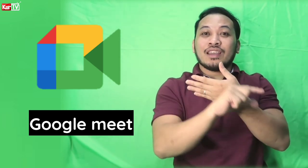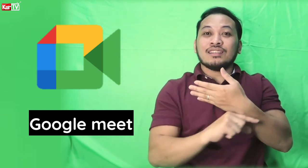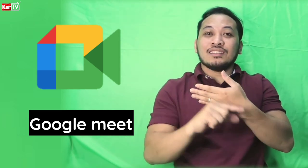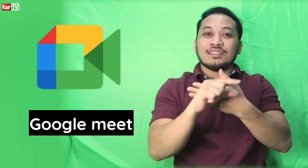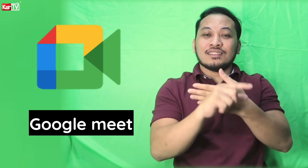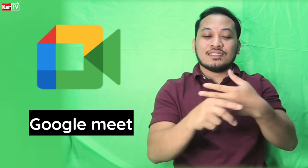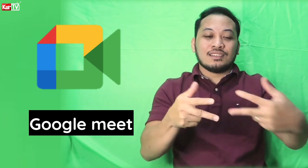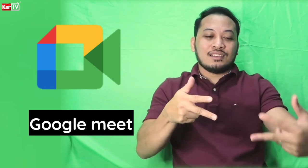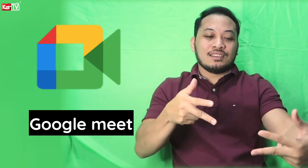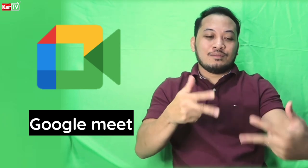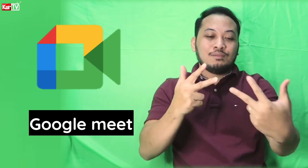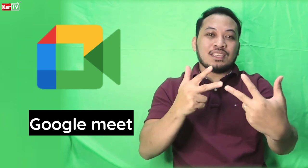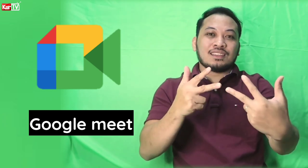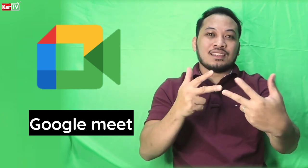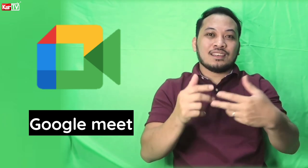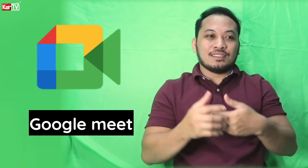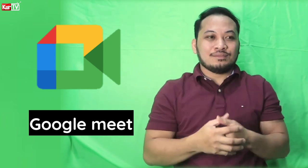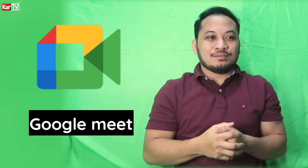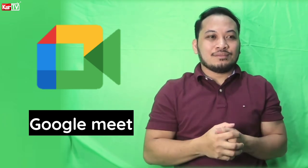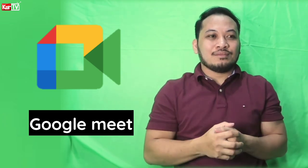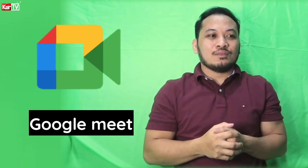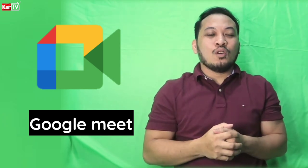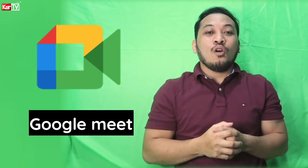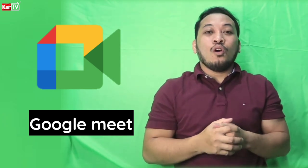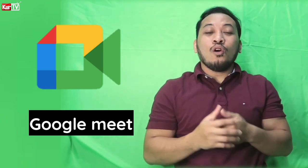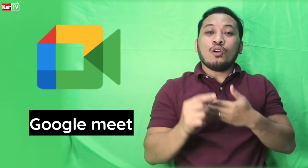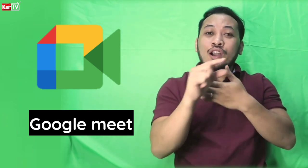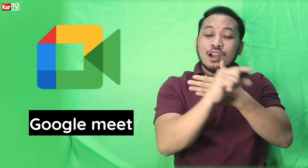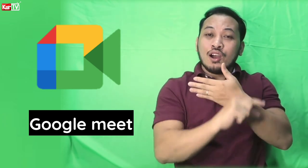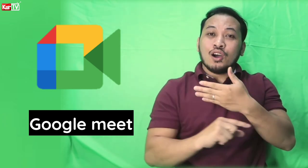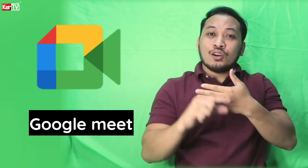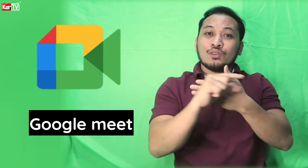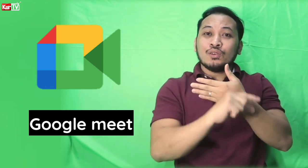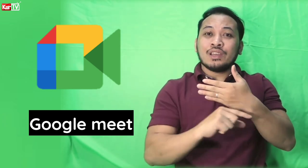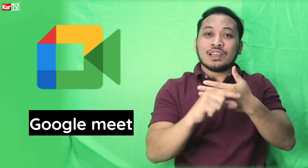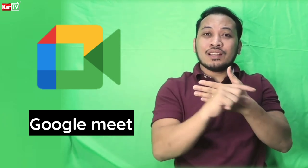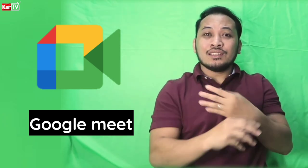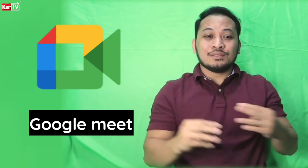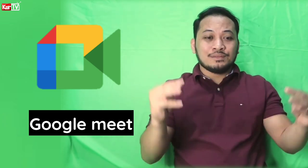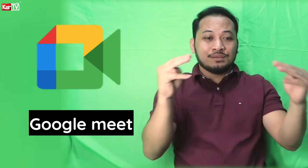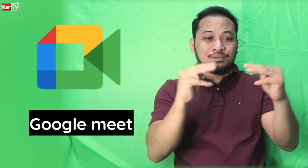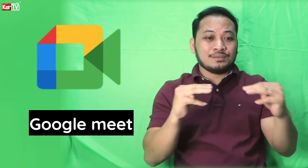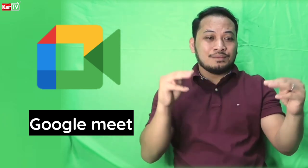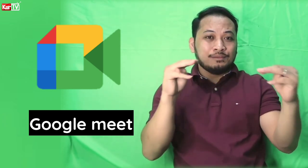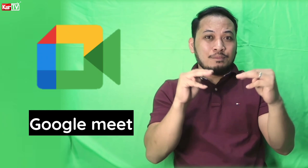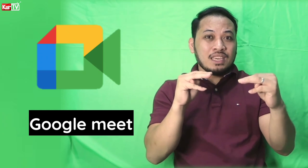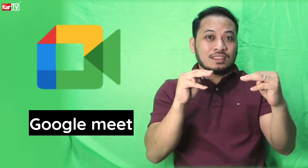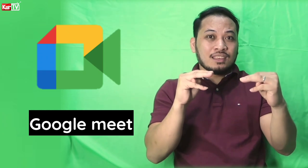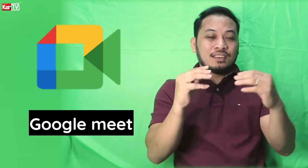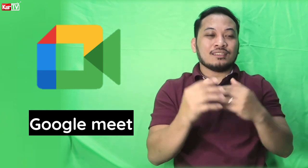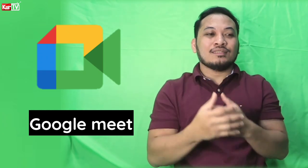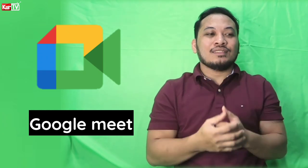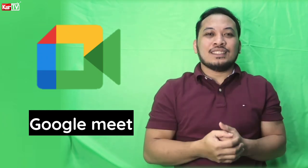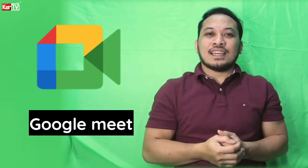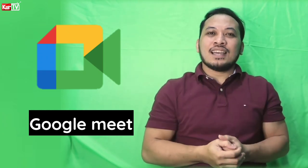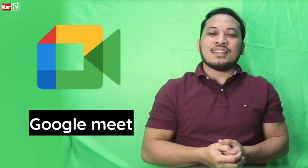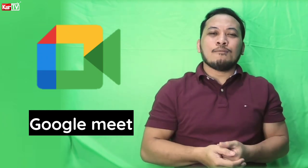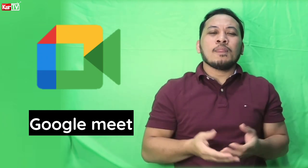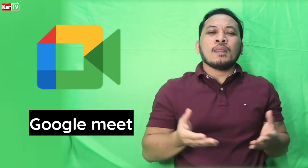Google Meet. Or Google Meet. Yan.